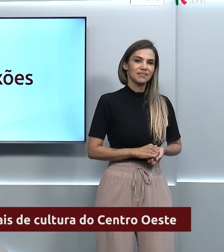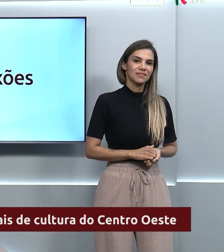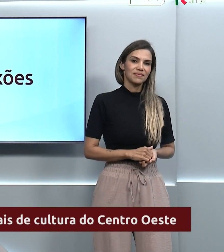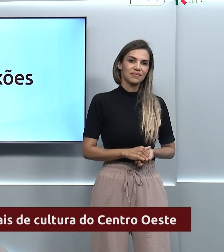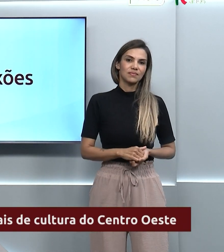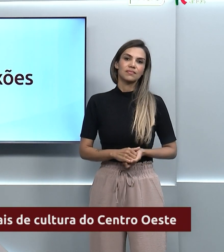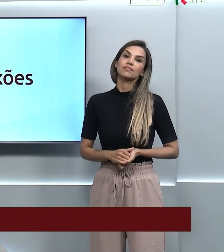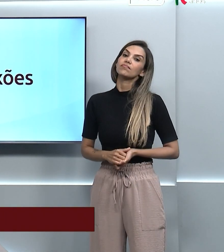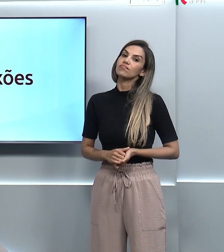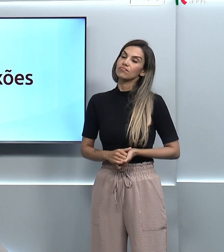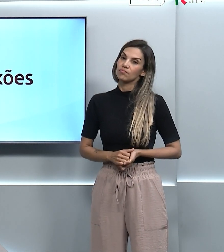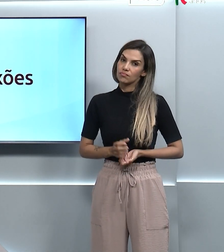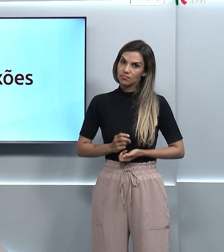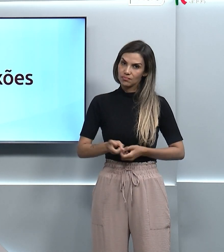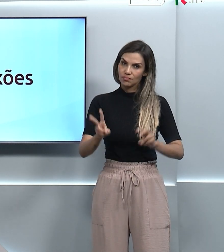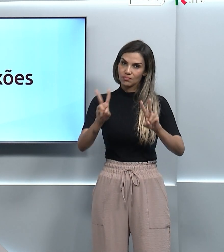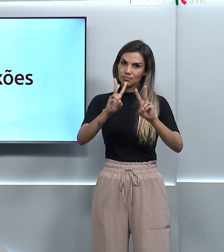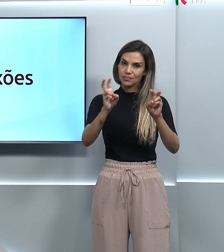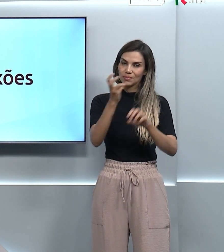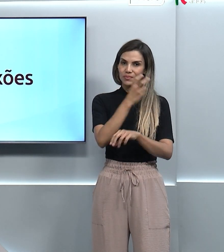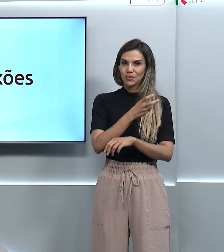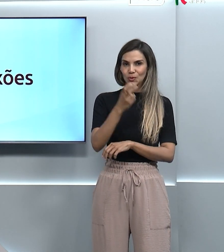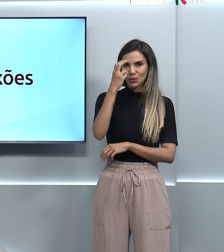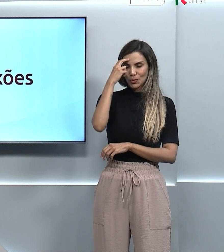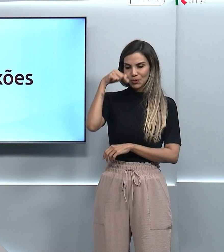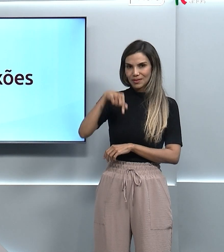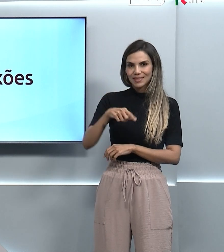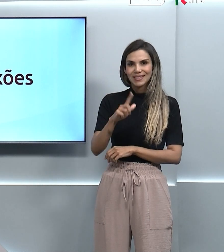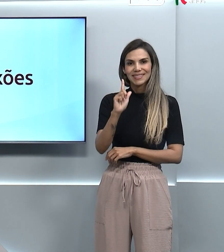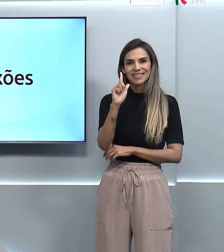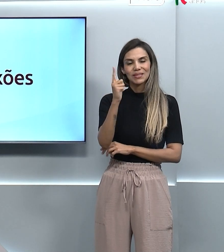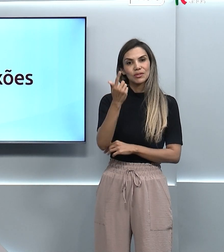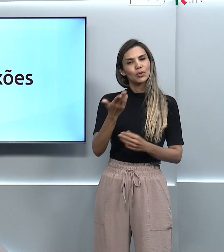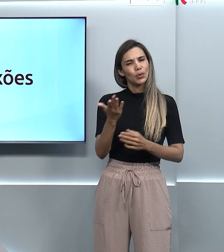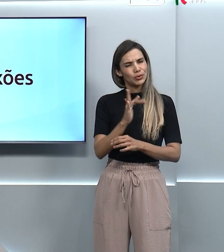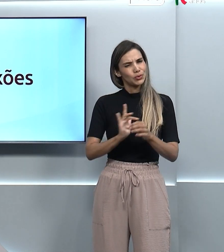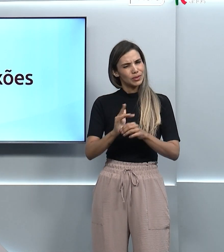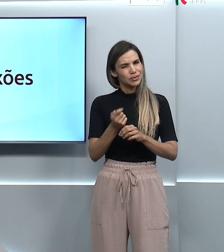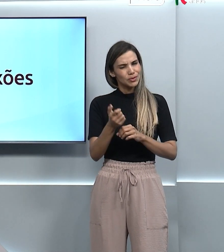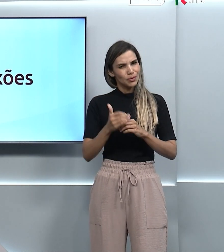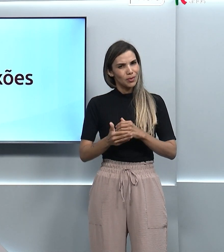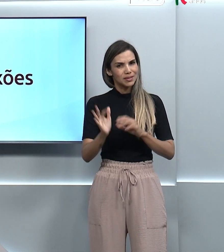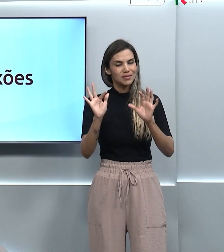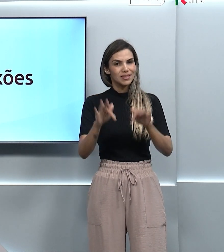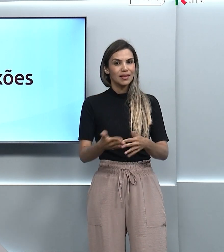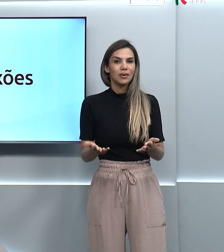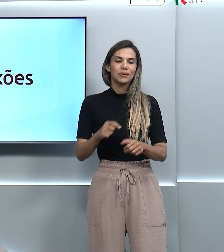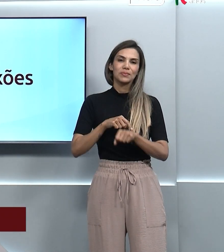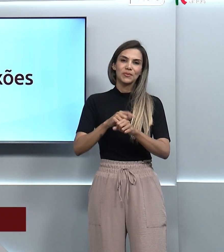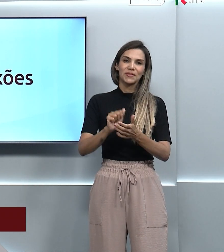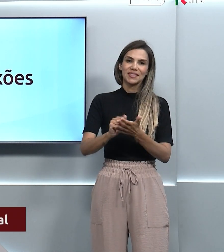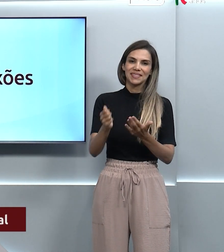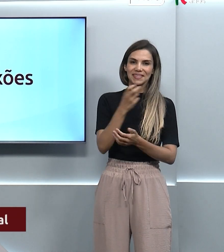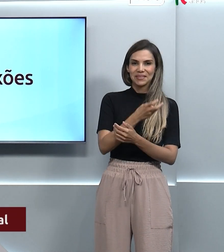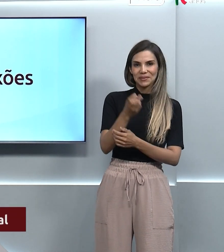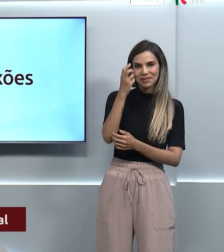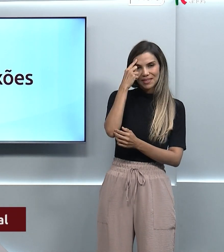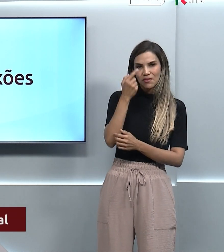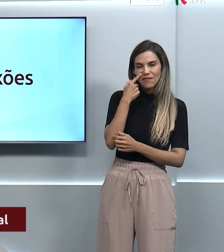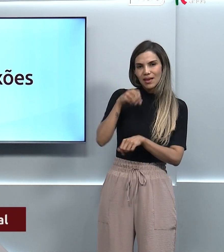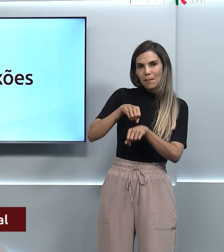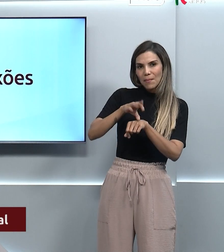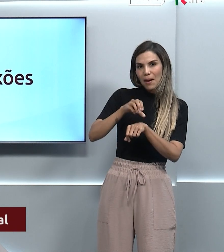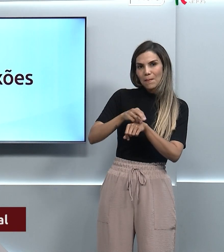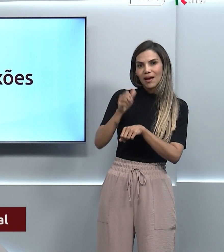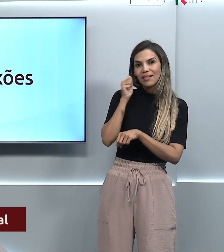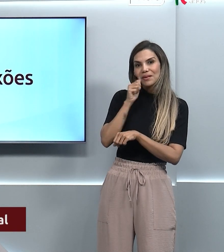Pessoal, ainda sobre cultura aqui na cidade, para encerrar o nosso programa, chegou a hora da nossa agenda cultural. Confira as dicas